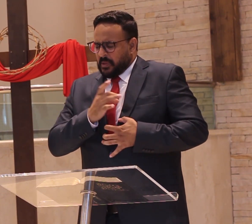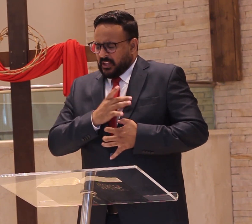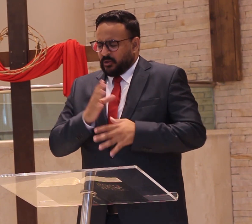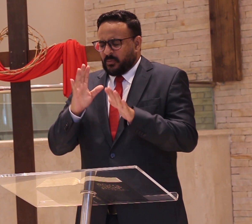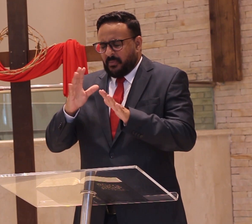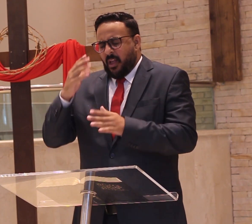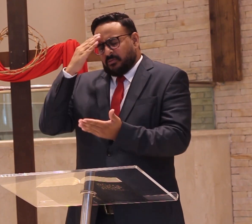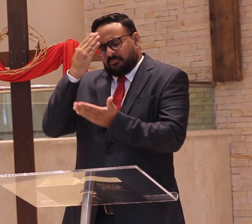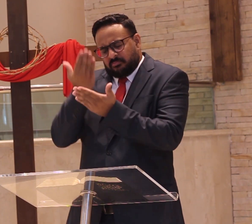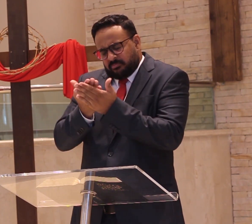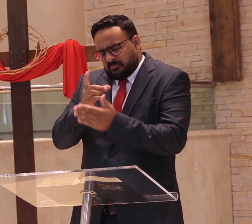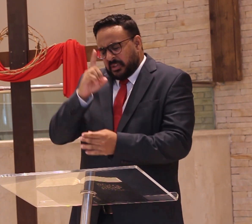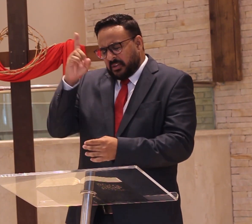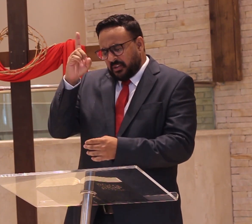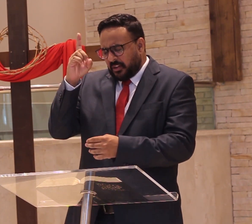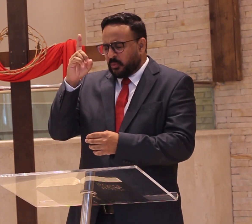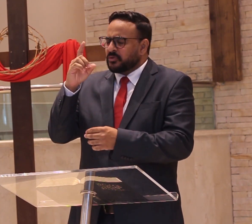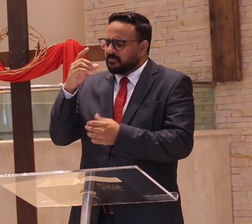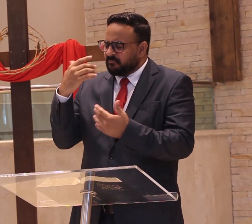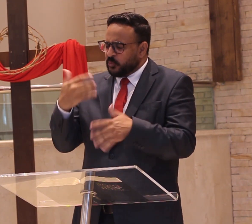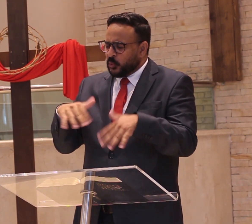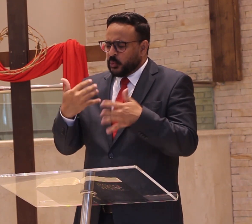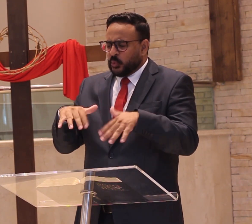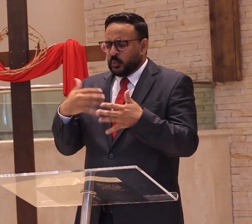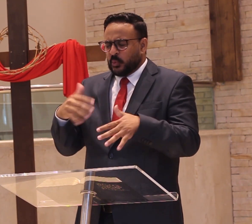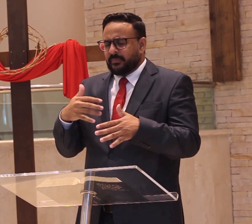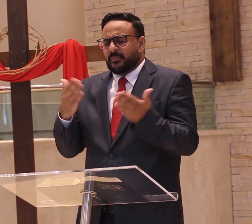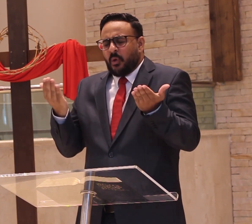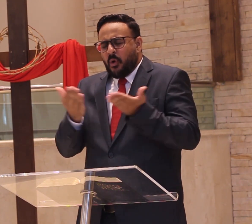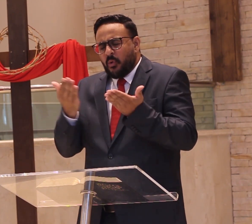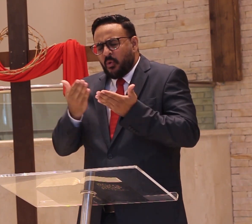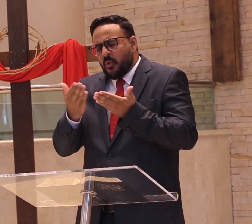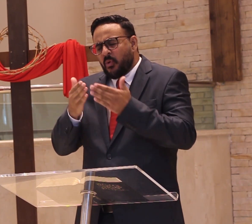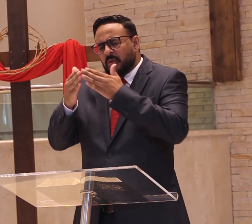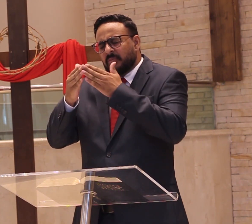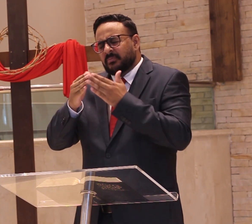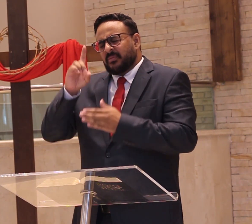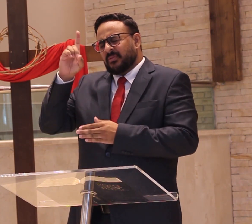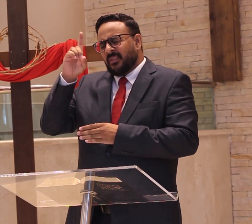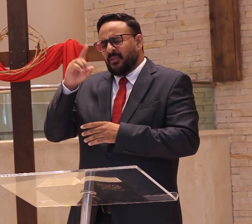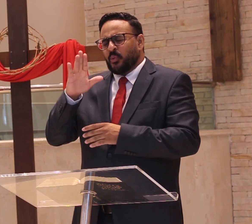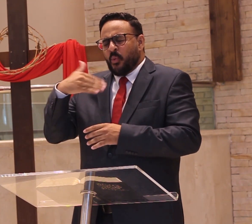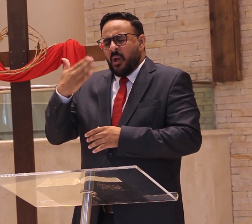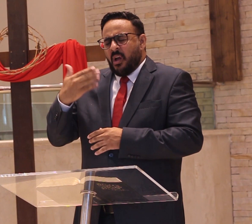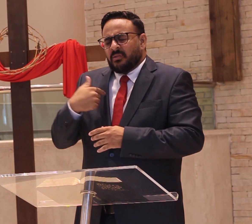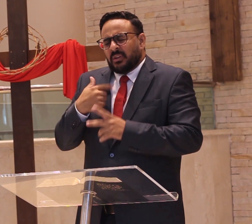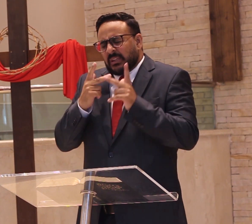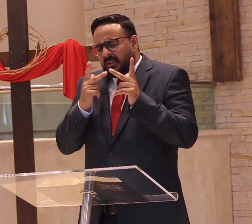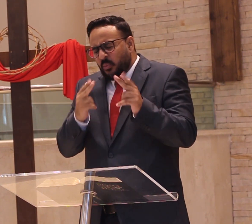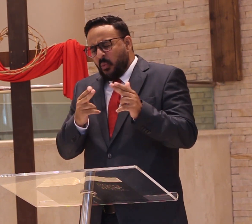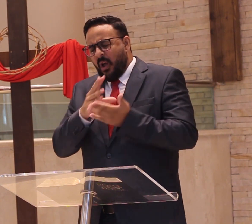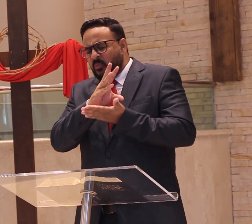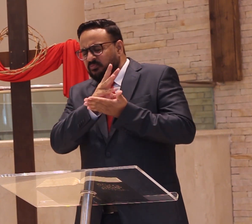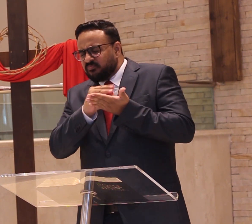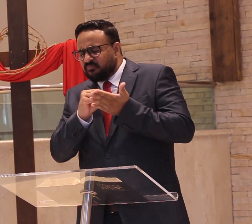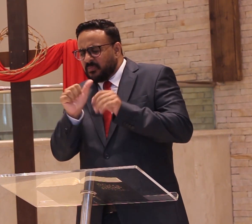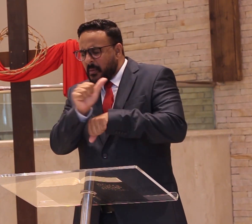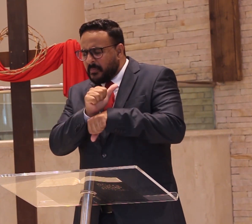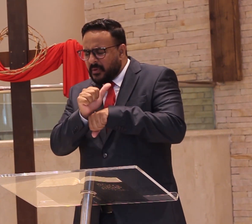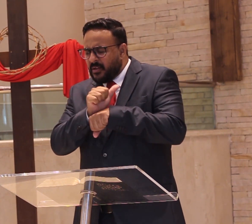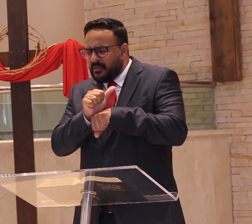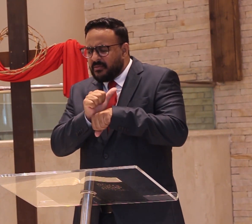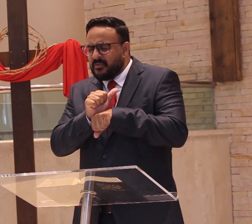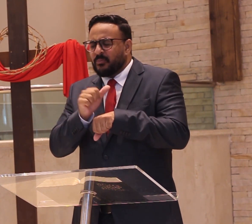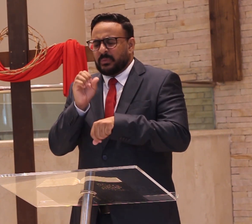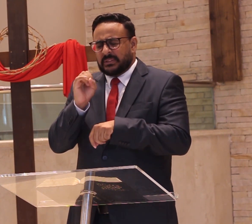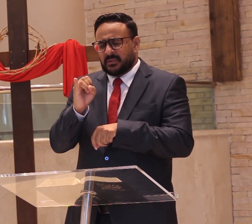ou desespero e até mesmo medo, ele teve a coragem de obedecer a Tua palavra. Isso é impressionante.